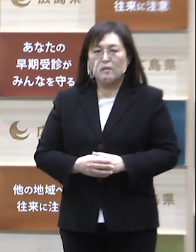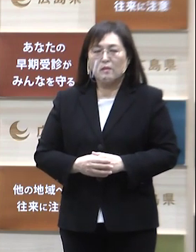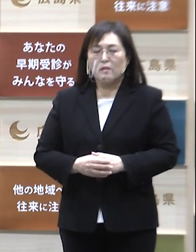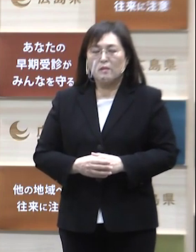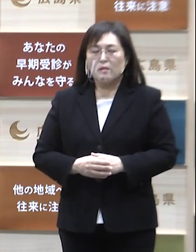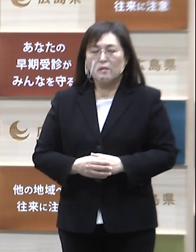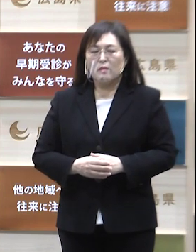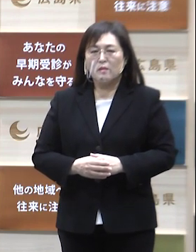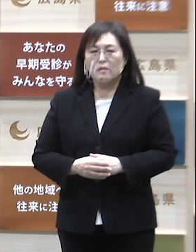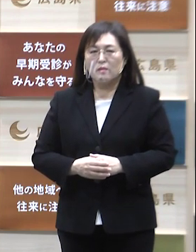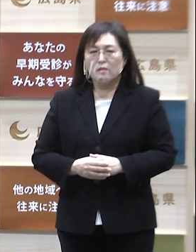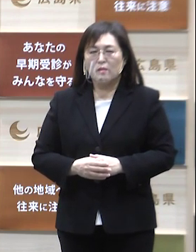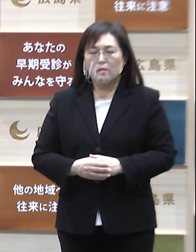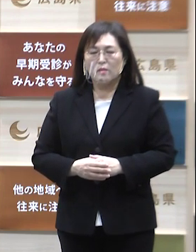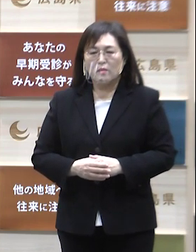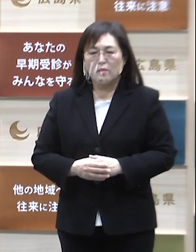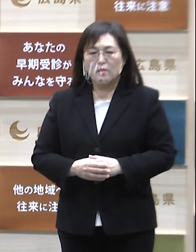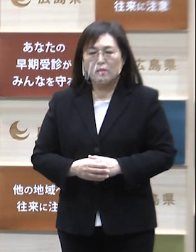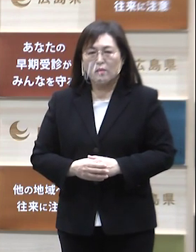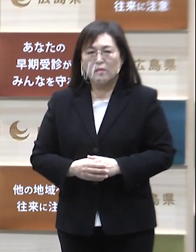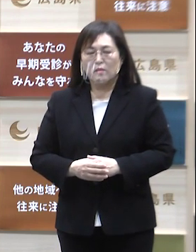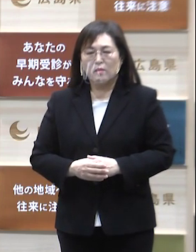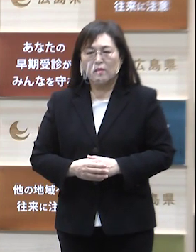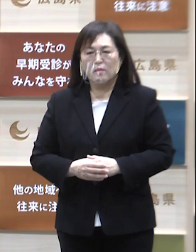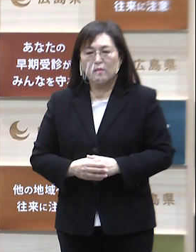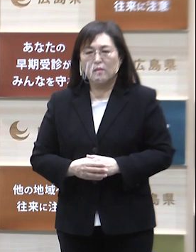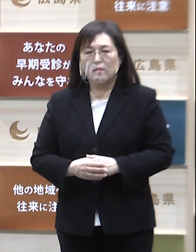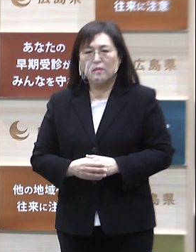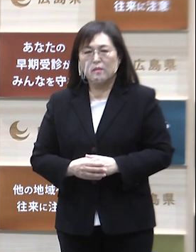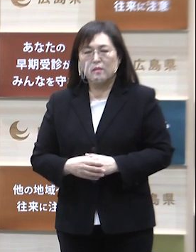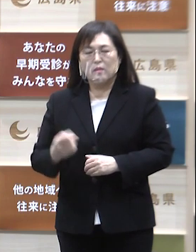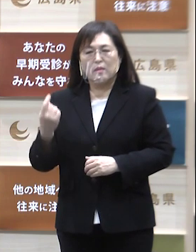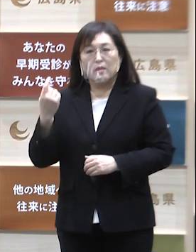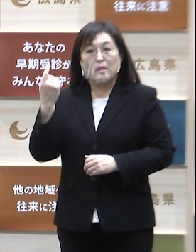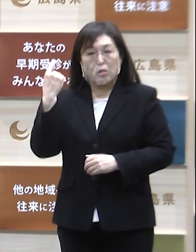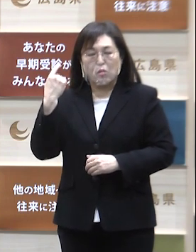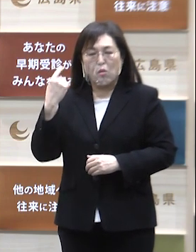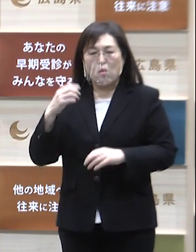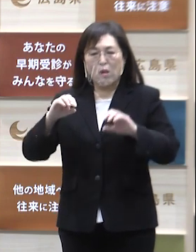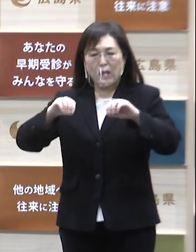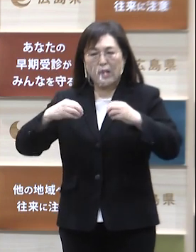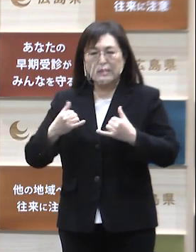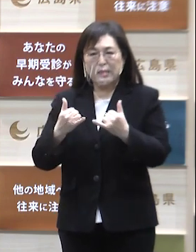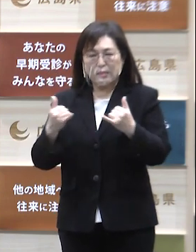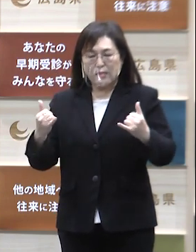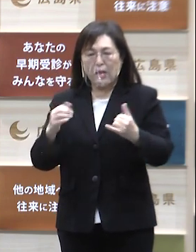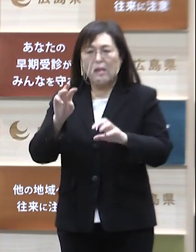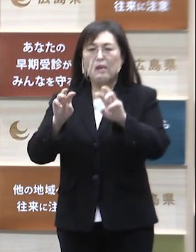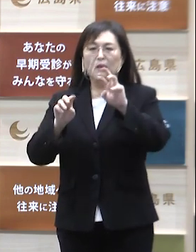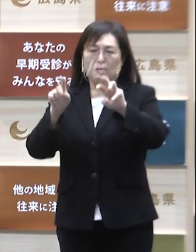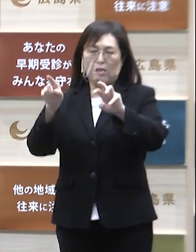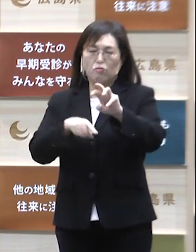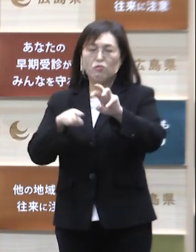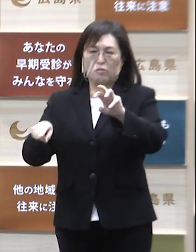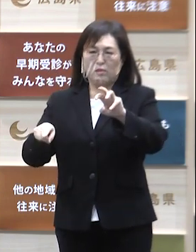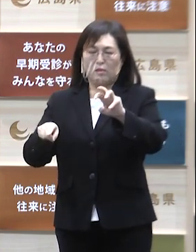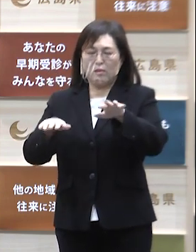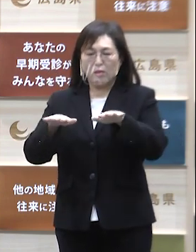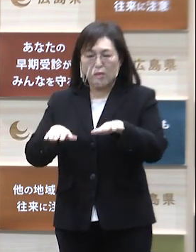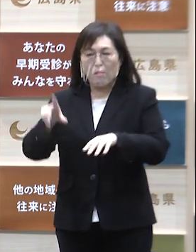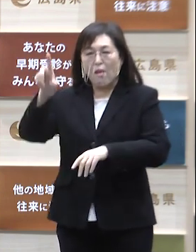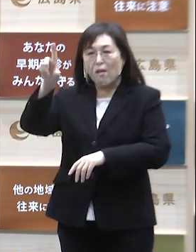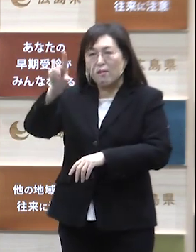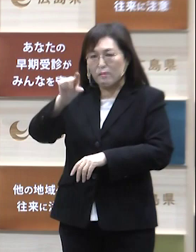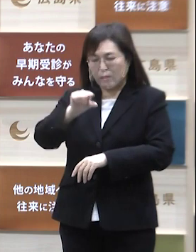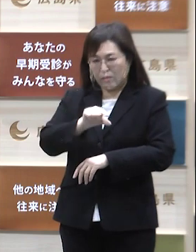それから、昨日の県内の感染者がおよそ30人、感染者も相当減ってきているわけです。集